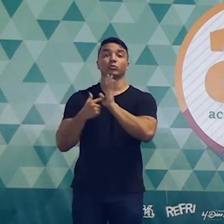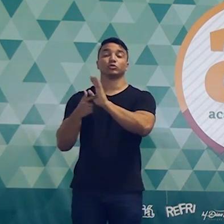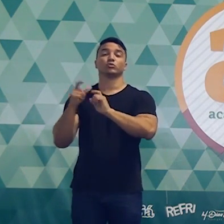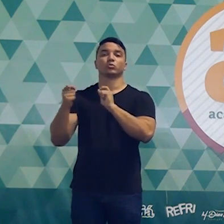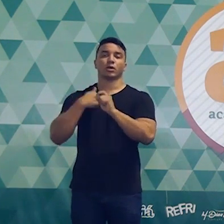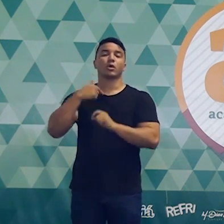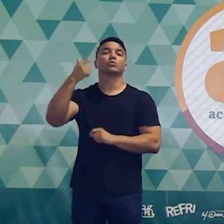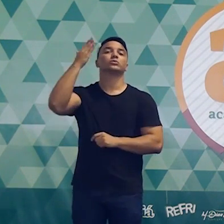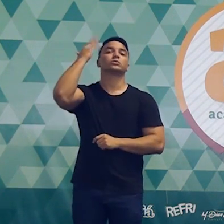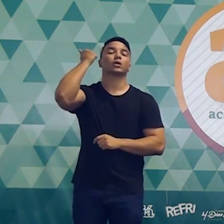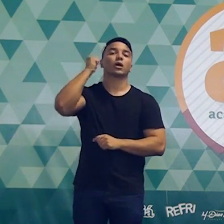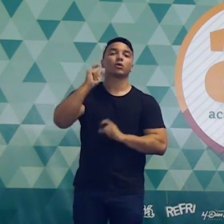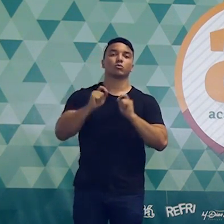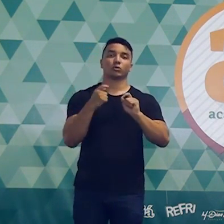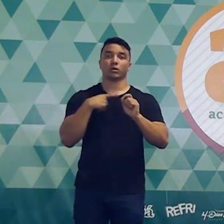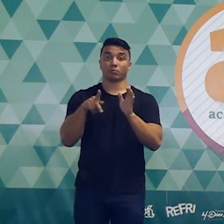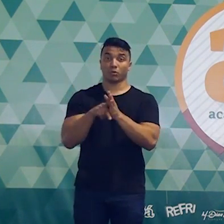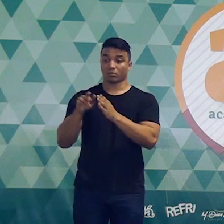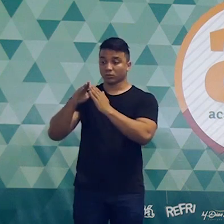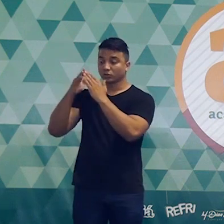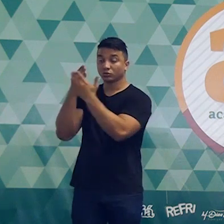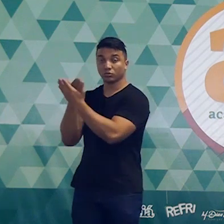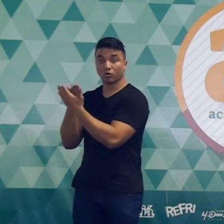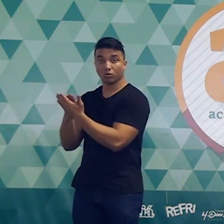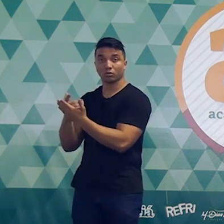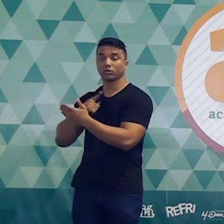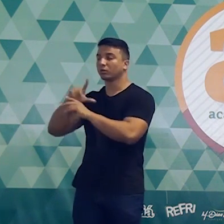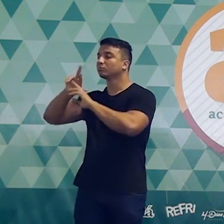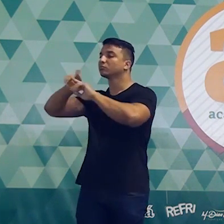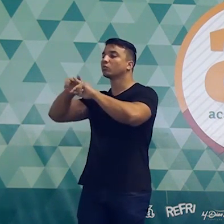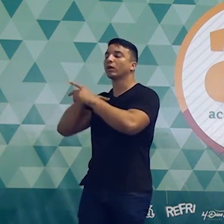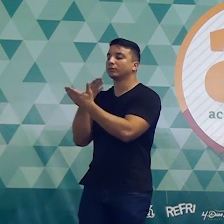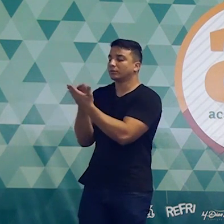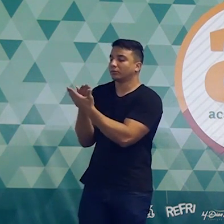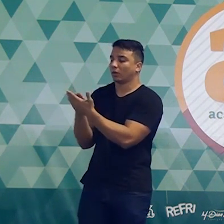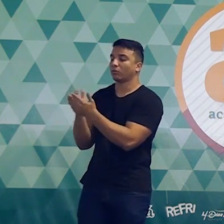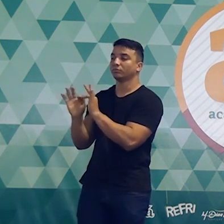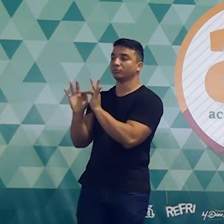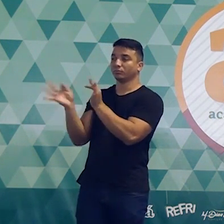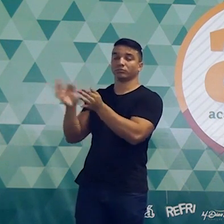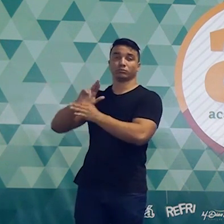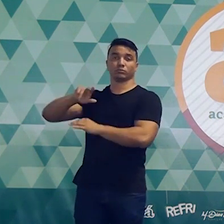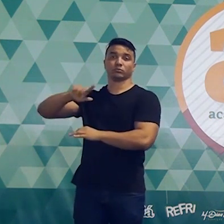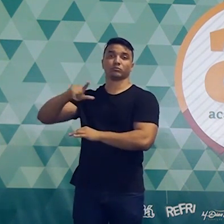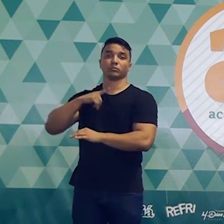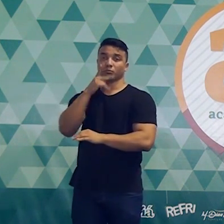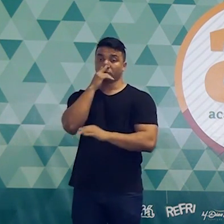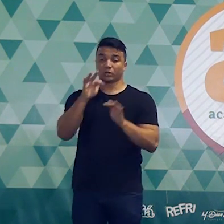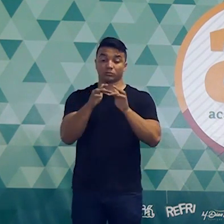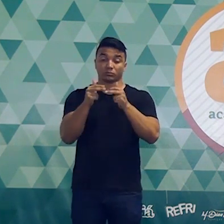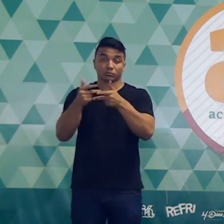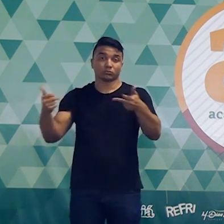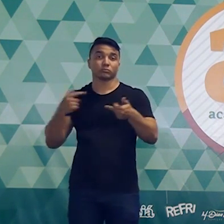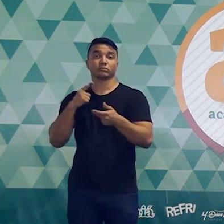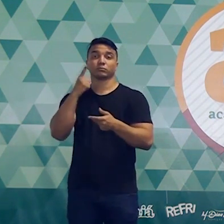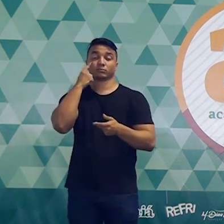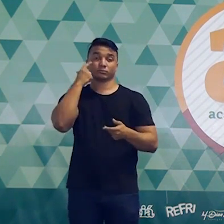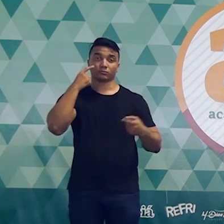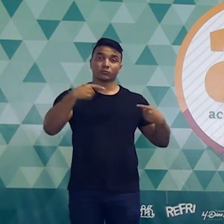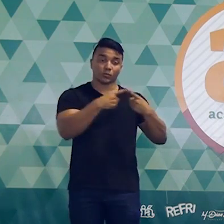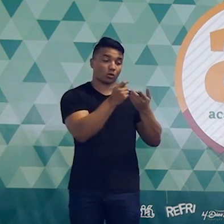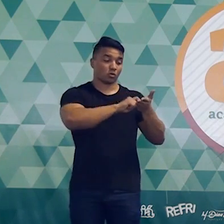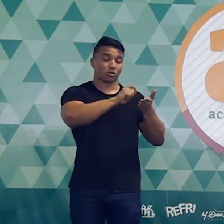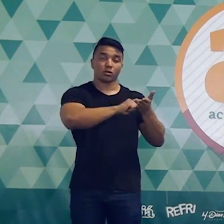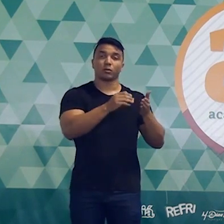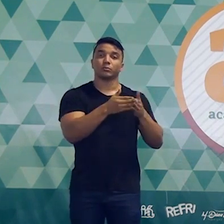que eu sei que escolas têm mais a fazer do que simples aulas. Aí quais são as ações que eu pedi para você